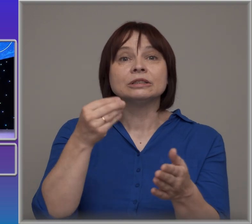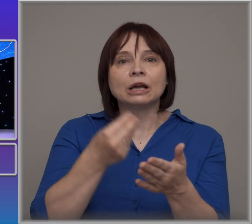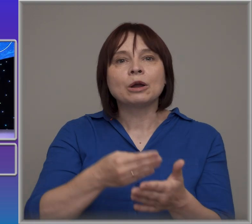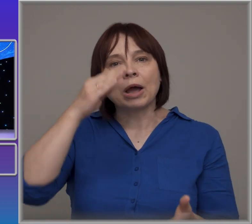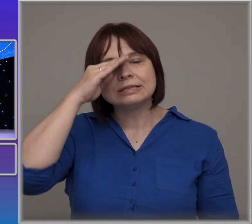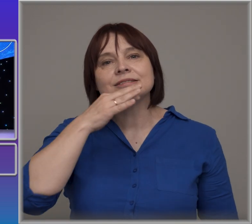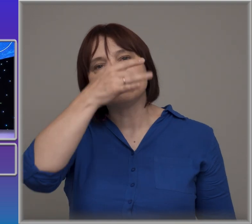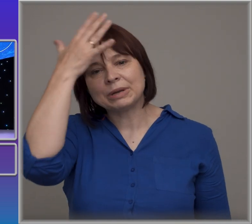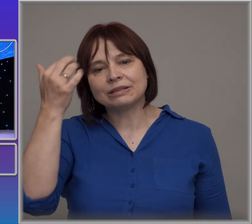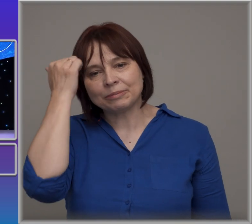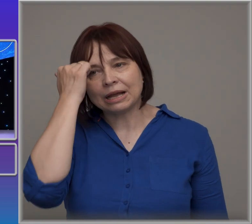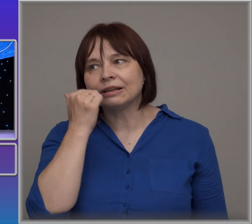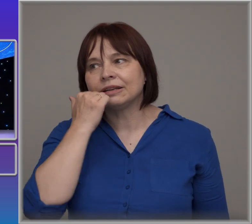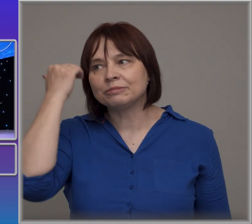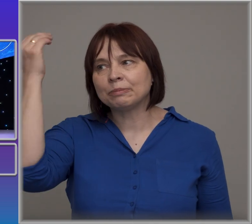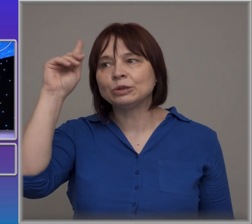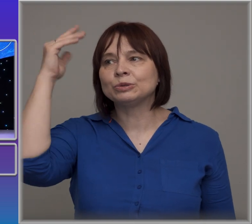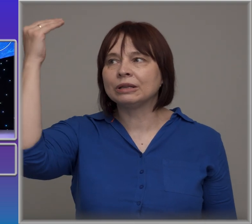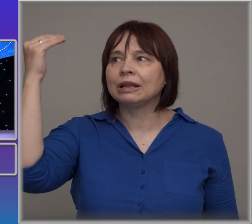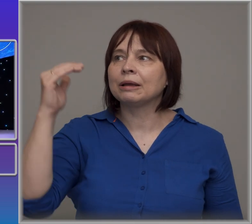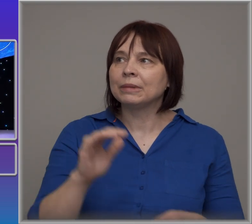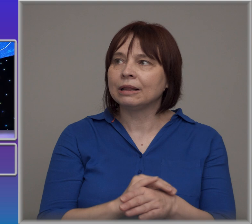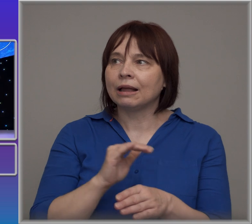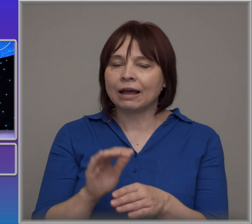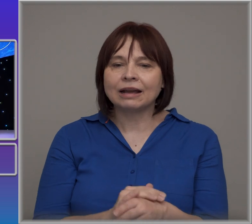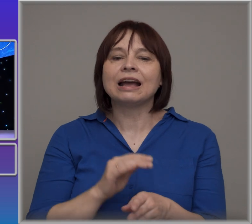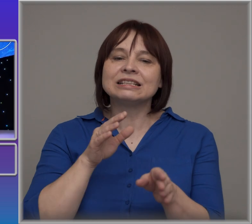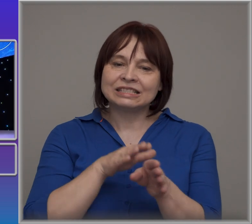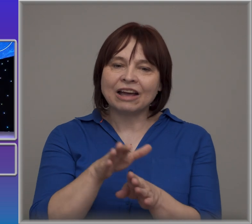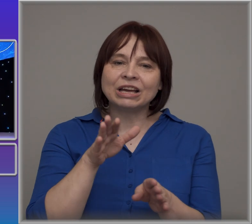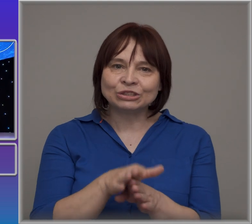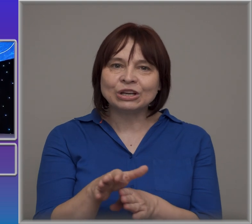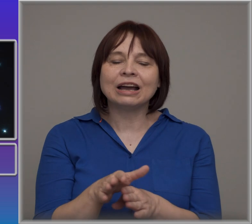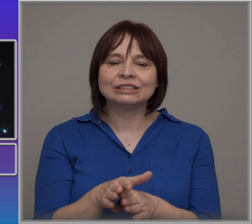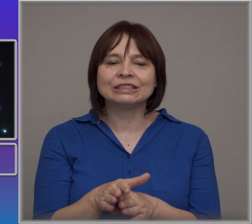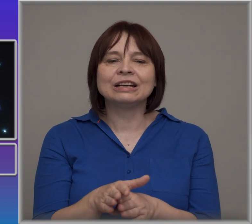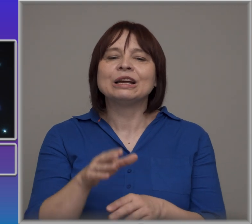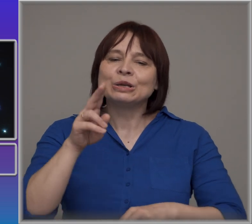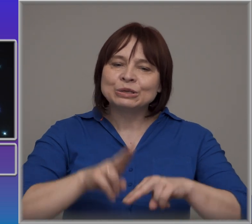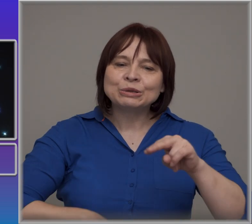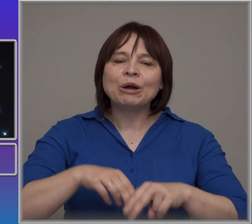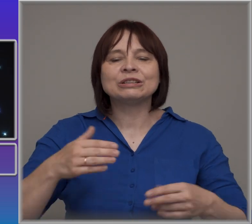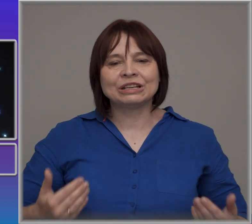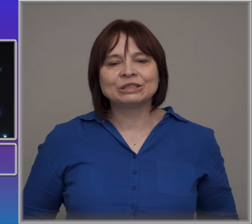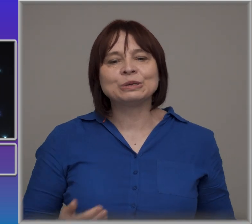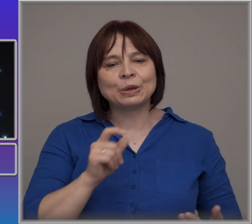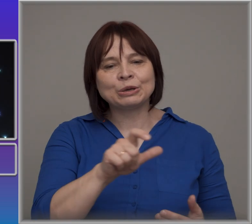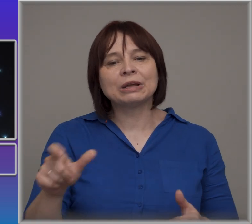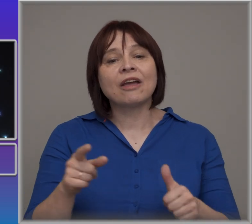будет Господь, чтобы трудиться вместе с Ним, потому что это изначально было для Адама с